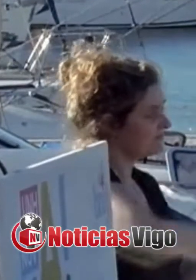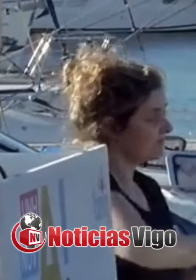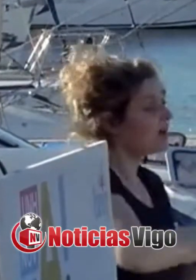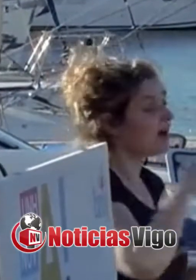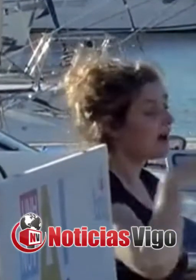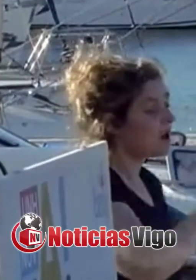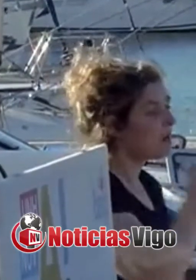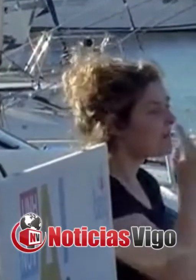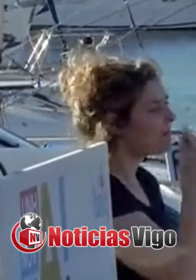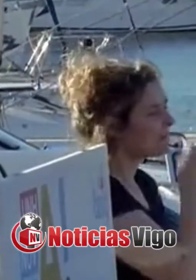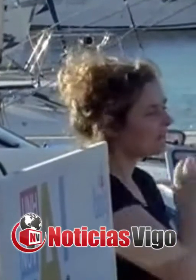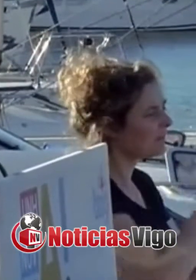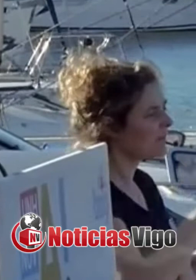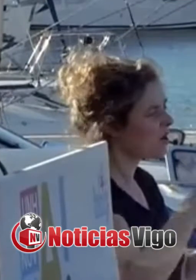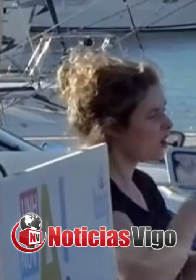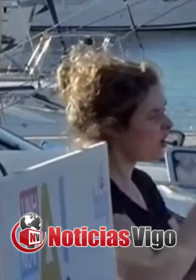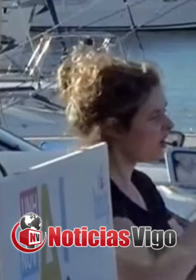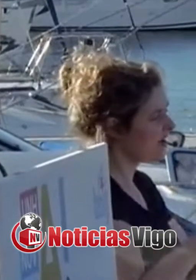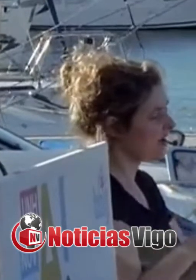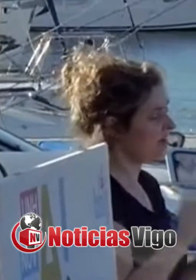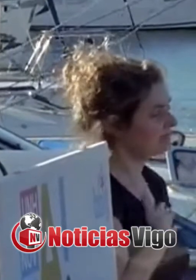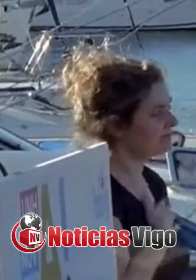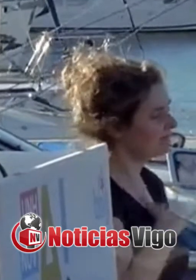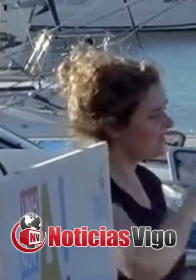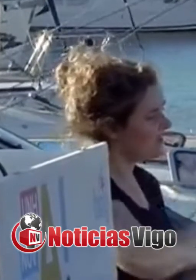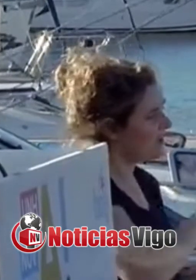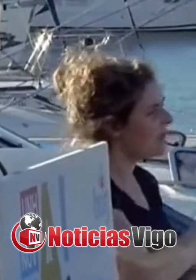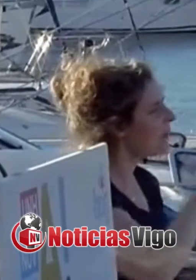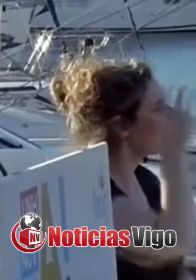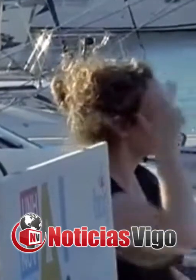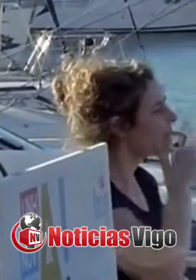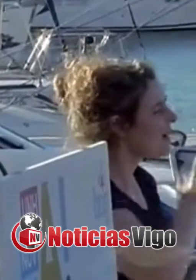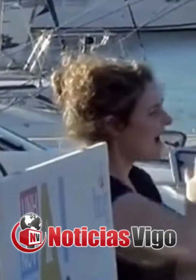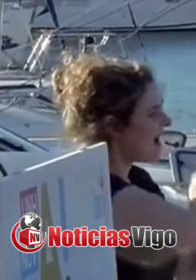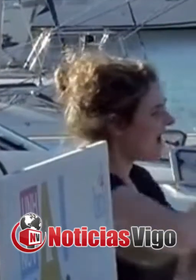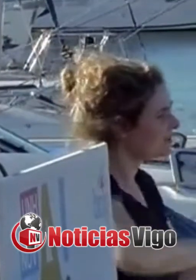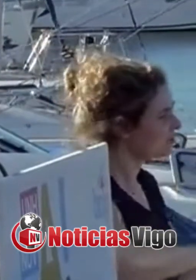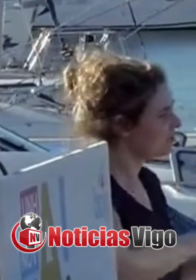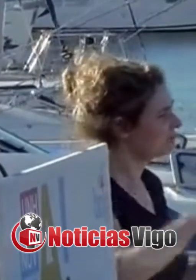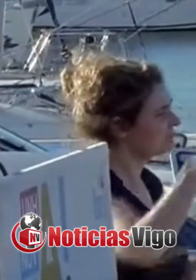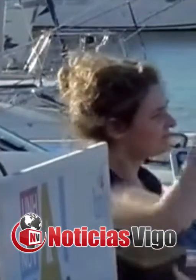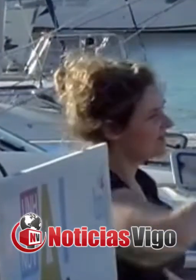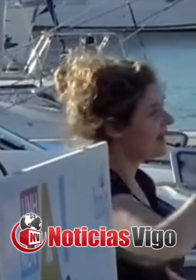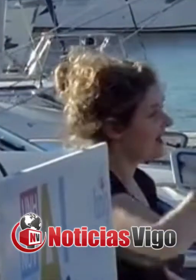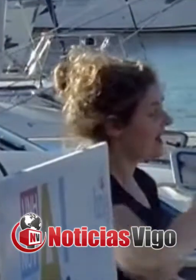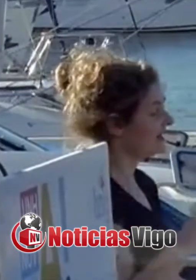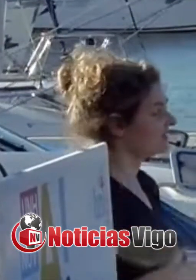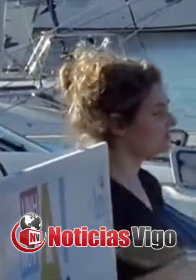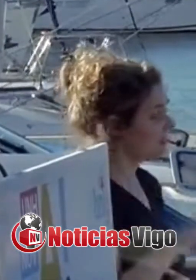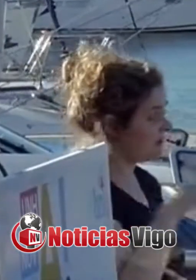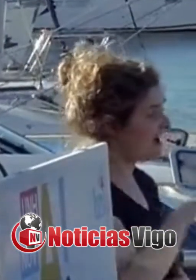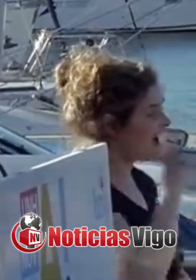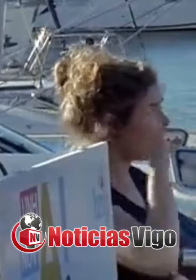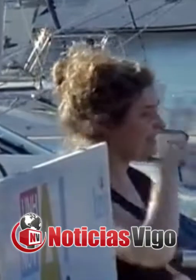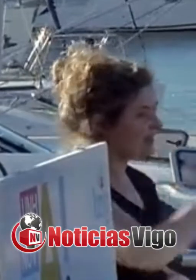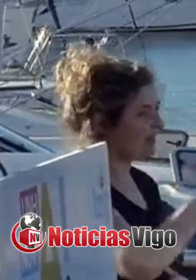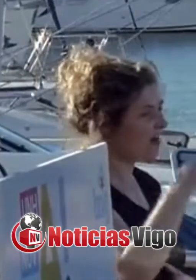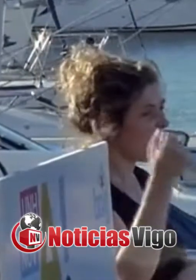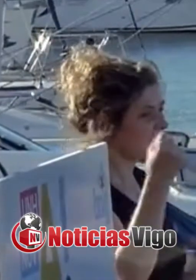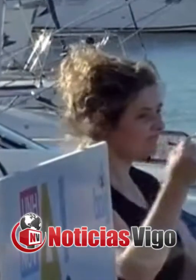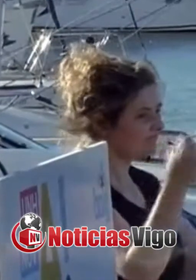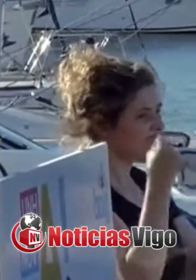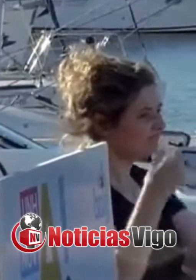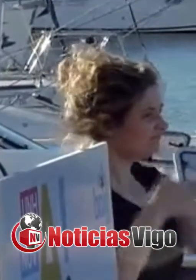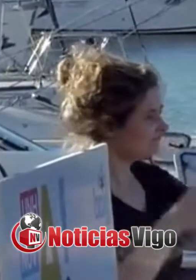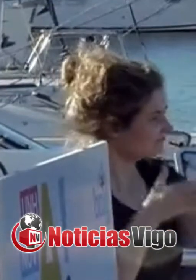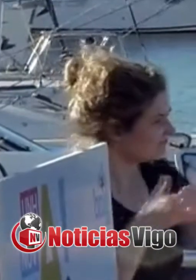mellor proxecto para as clases populares desta cidade é Vigo, Galiza, Atlántico. Pero temos un Estado que nos lo está impedindo, porque